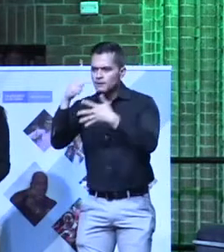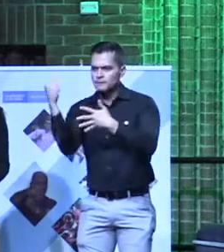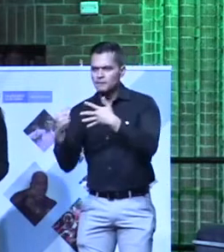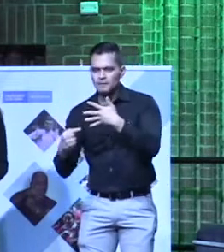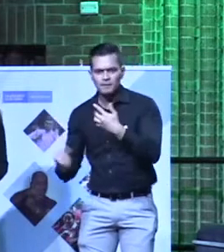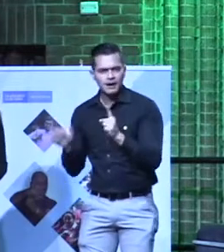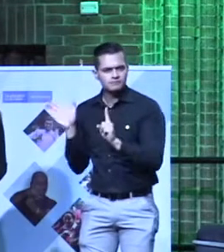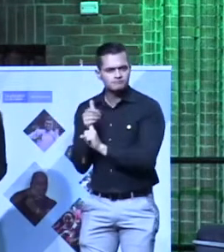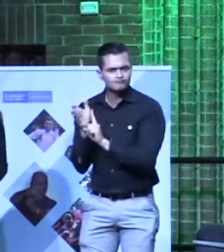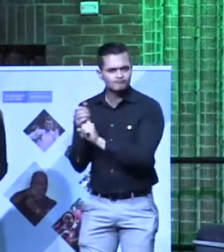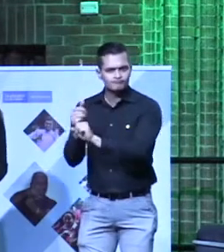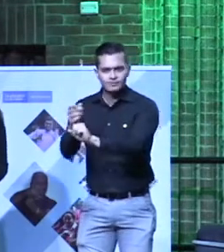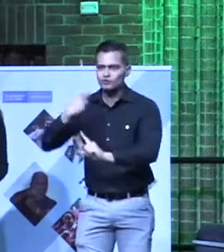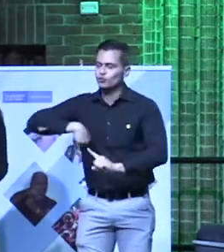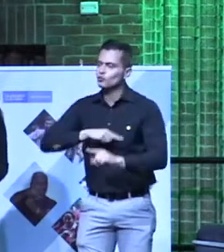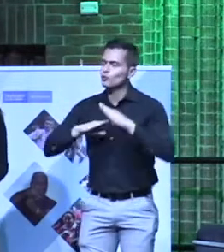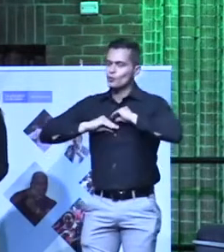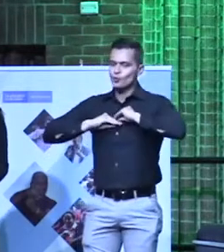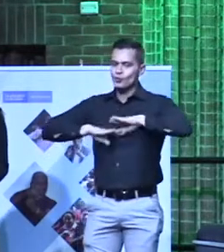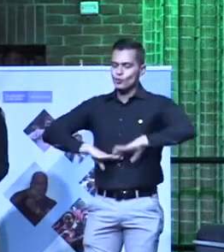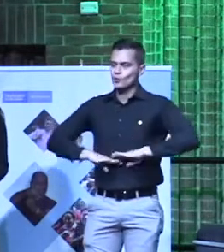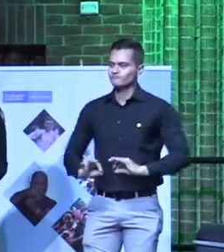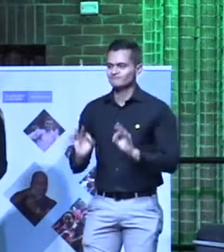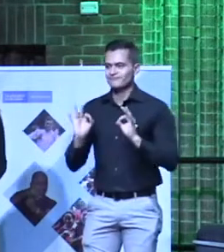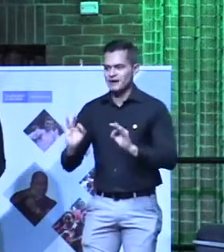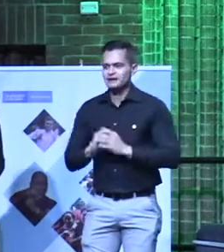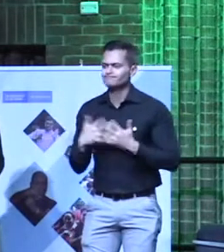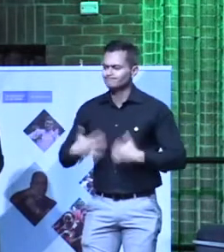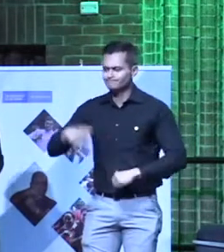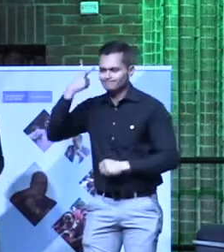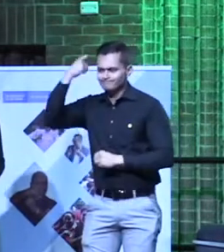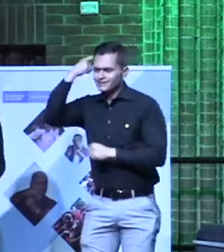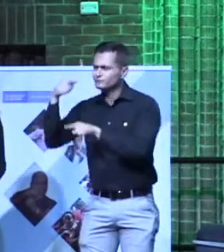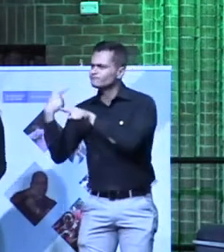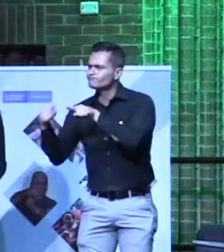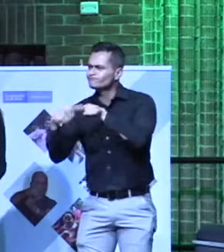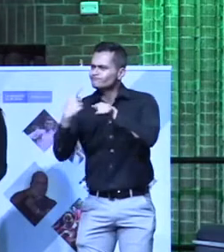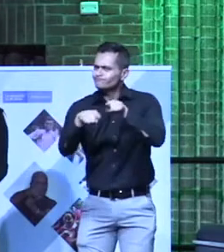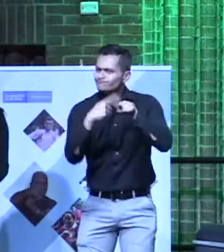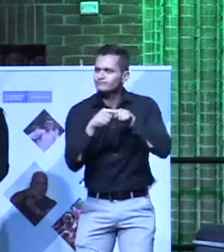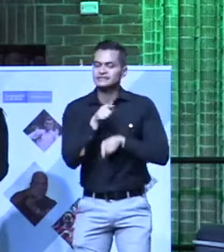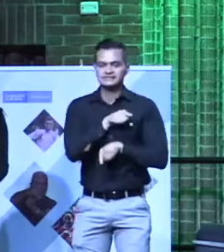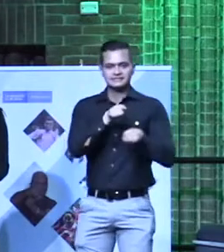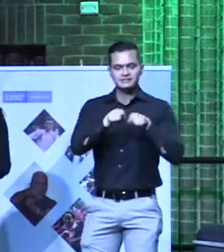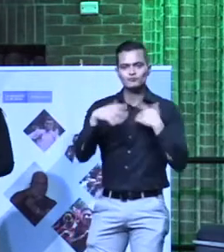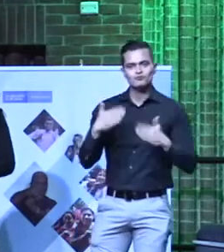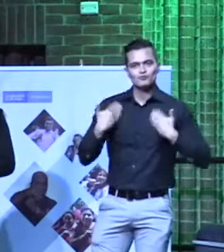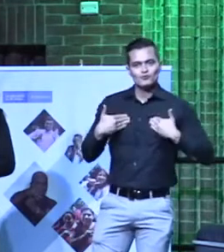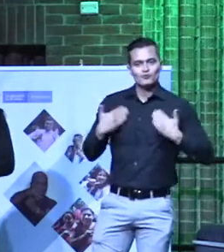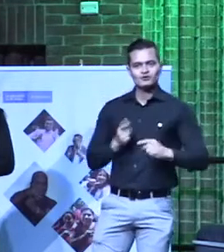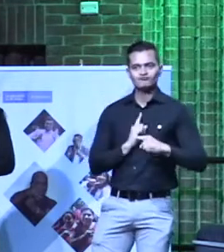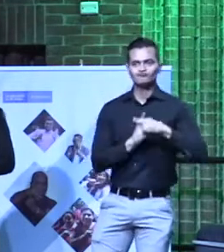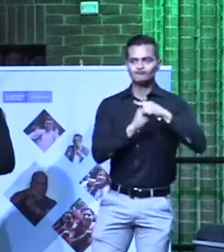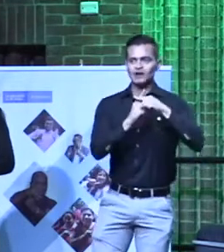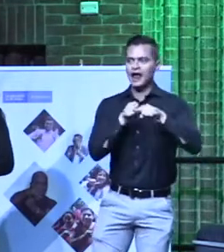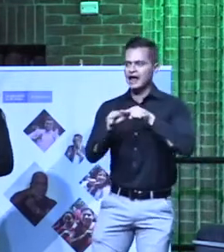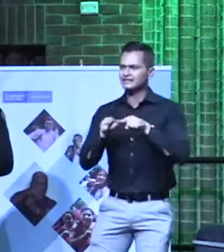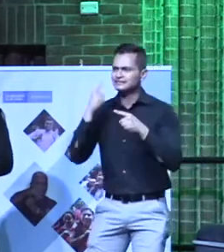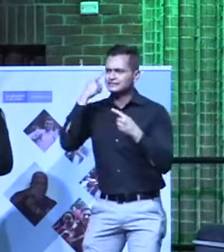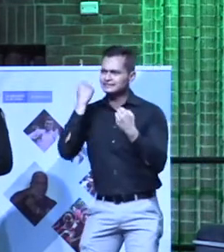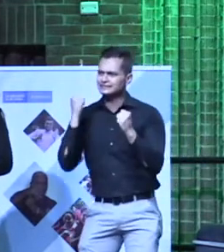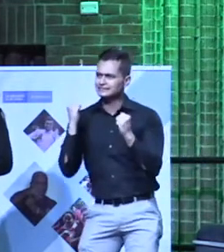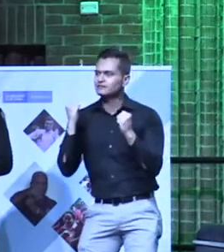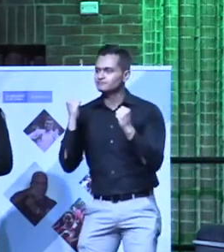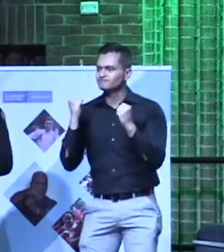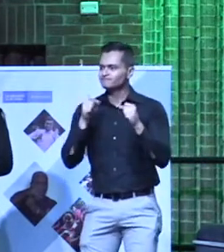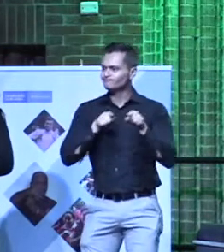todos. Hemos enfrentado grandes retos, hemos tenido grandes alegrías, a veces también preocupaciones. Hemos